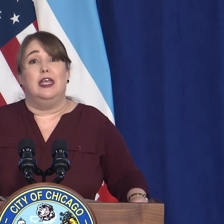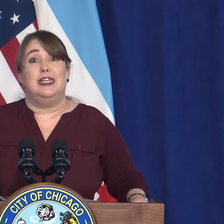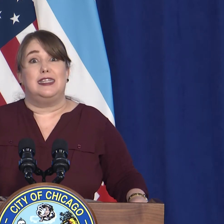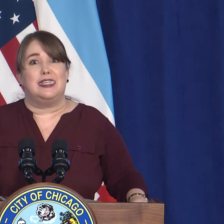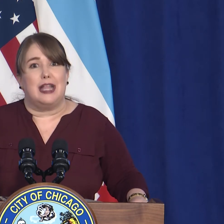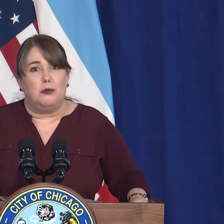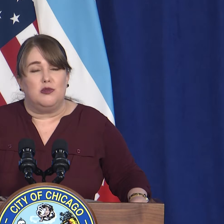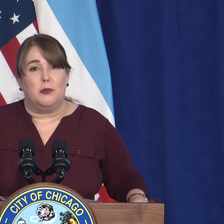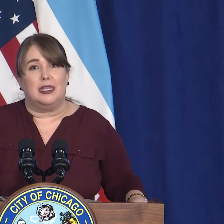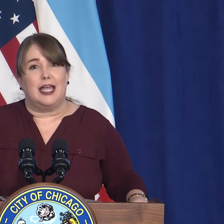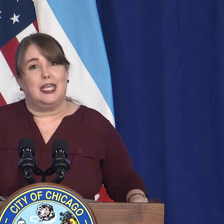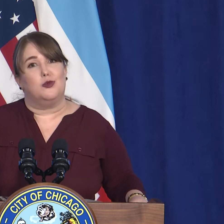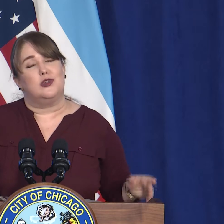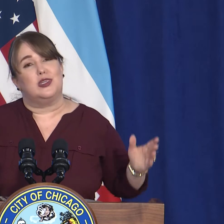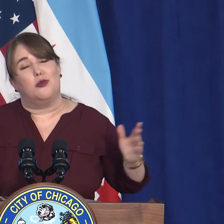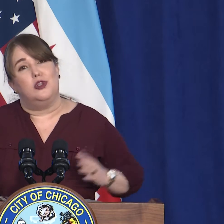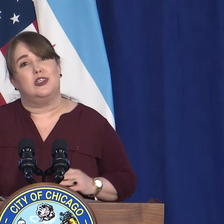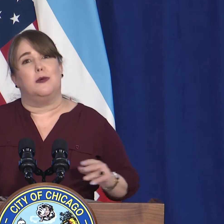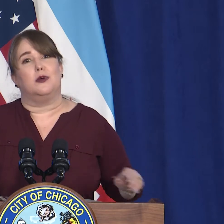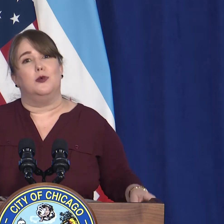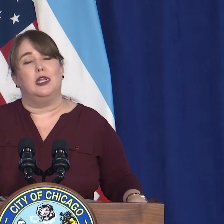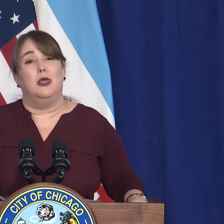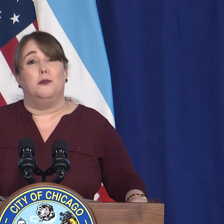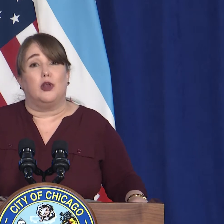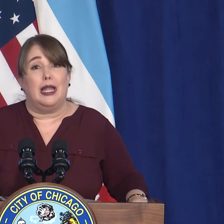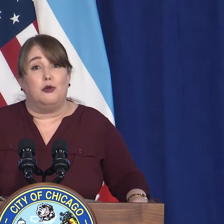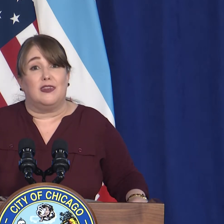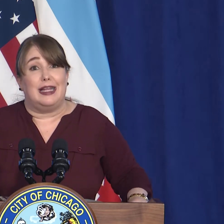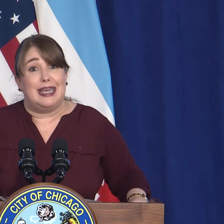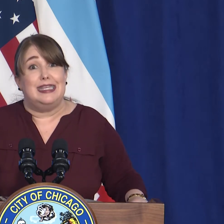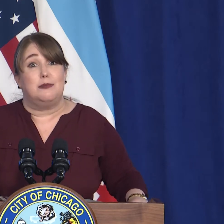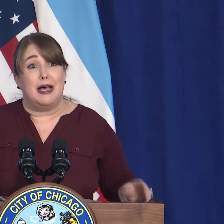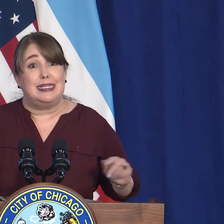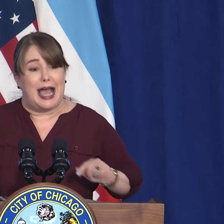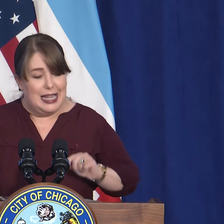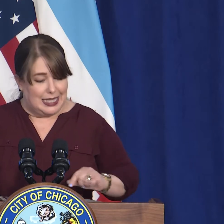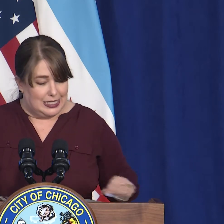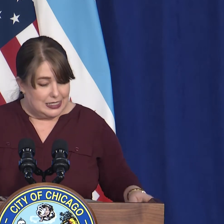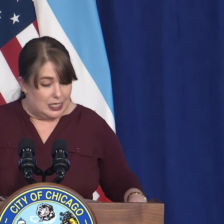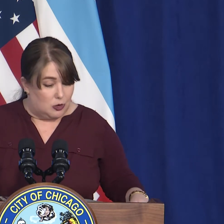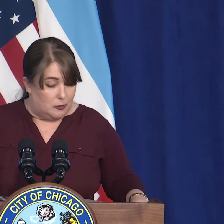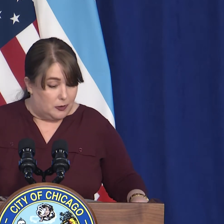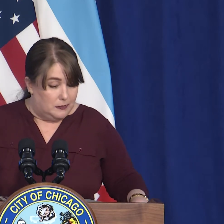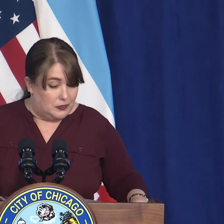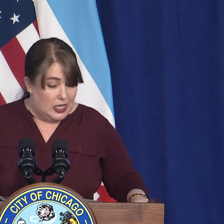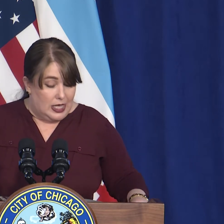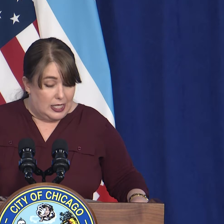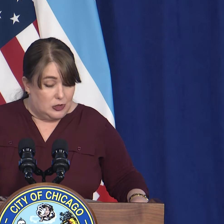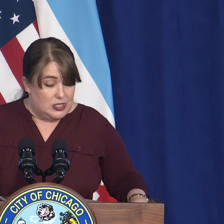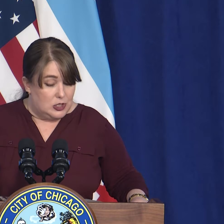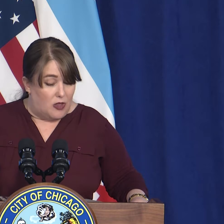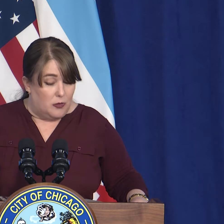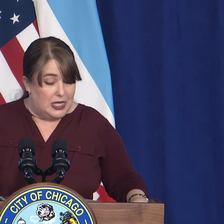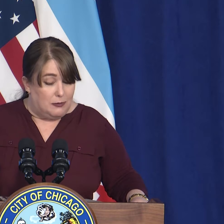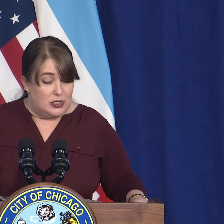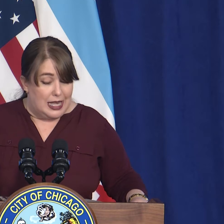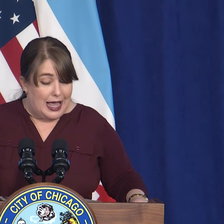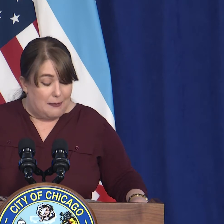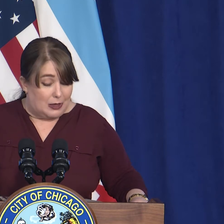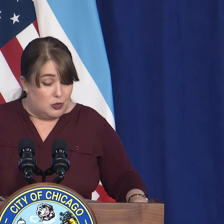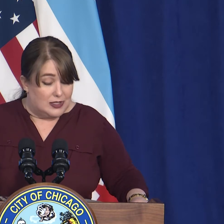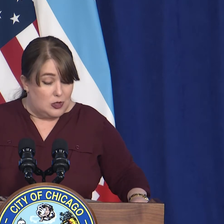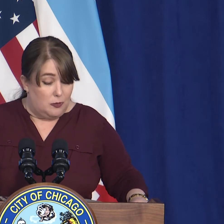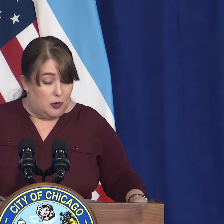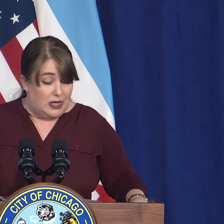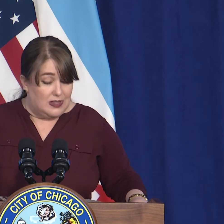63%. Necesitamos fomentar que nuestros adultos se vacunen porque la mortalidad es más alta en este grupo. Entonces, cuando miramos